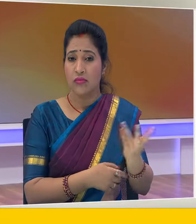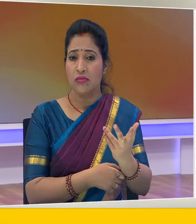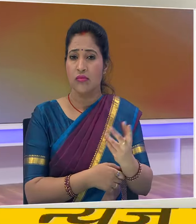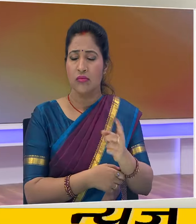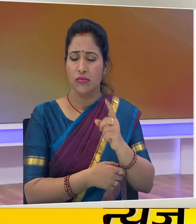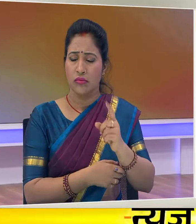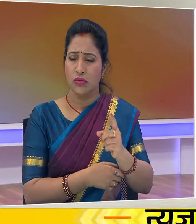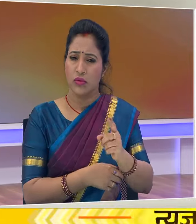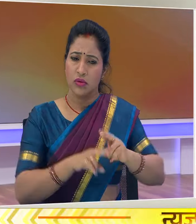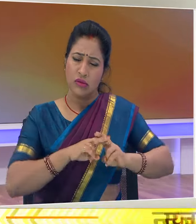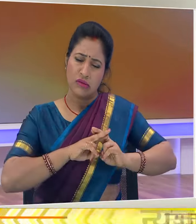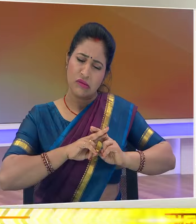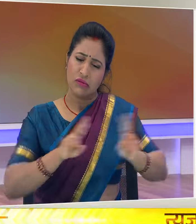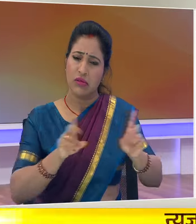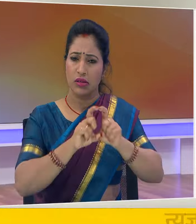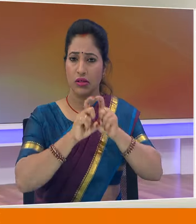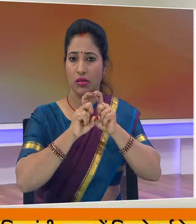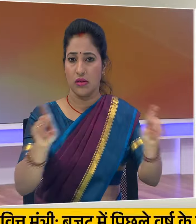एकदम साफ है,